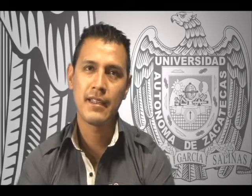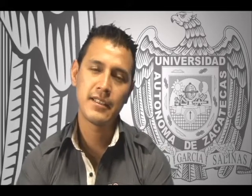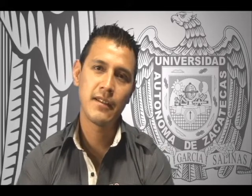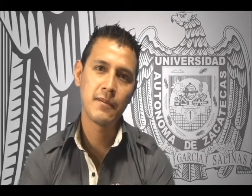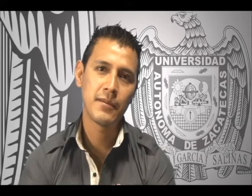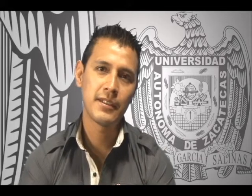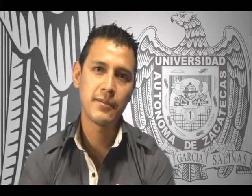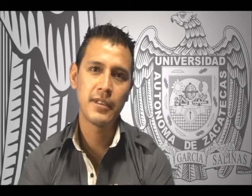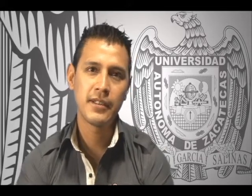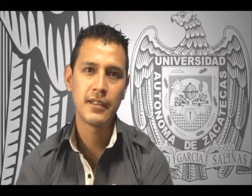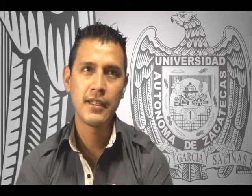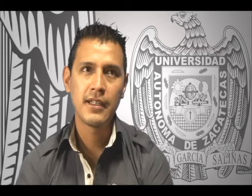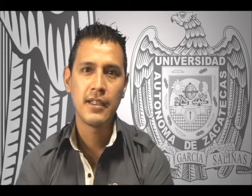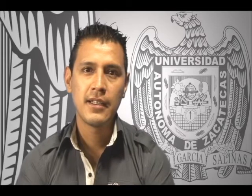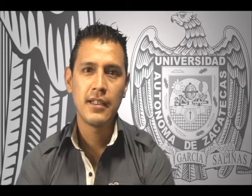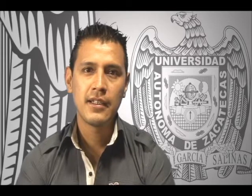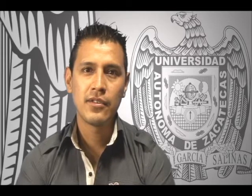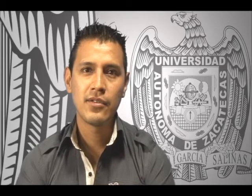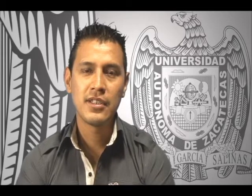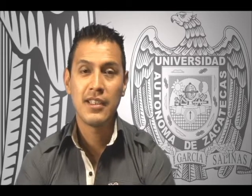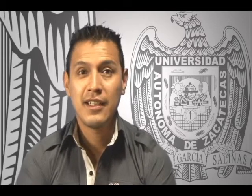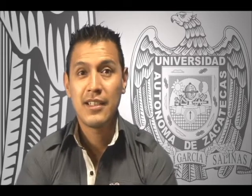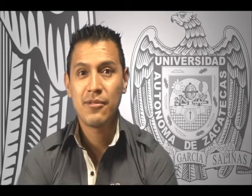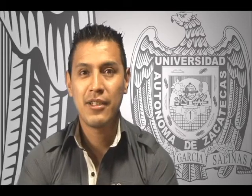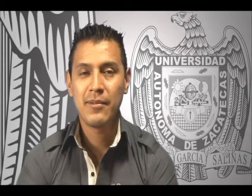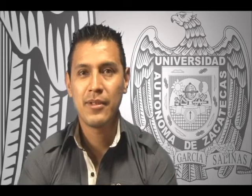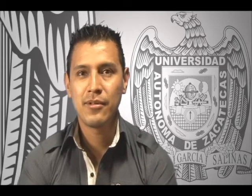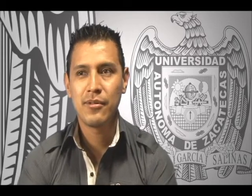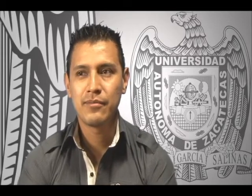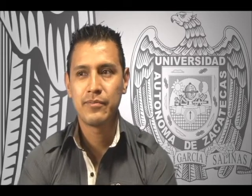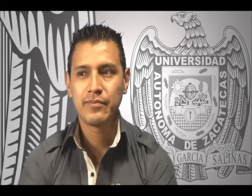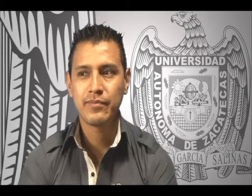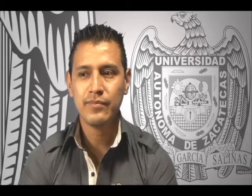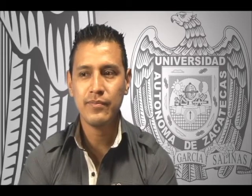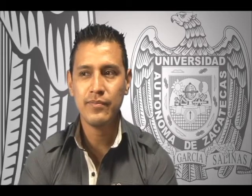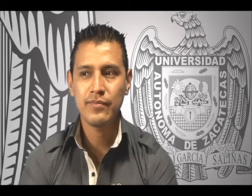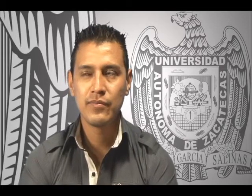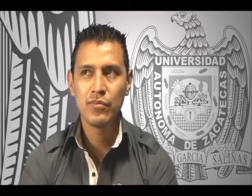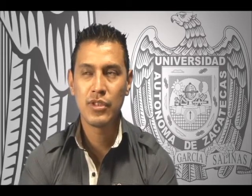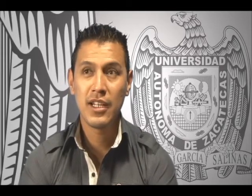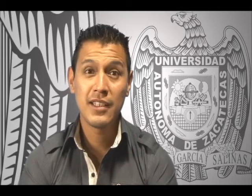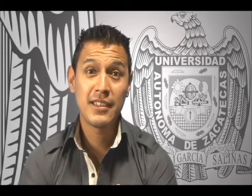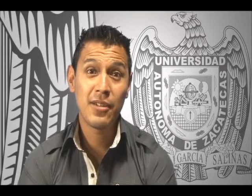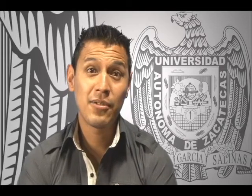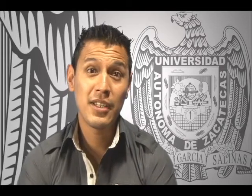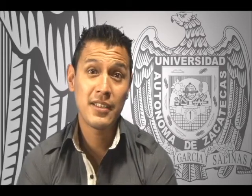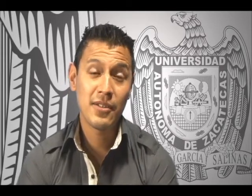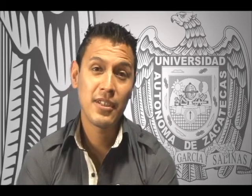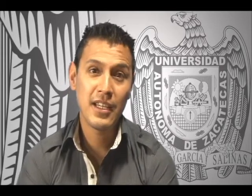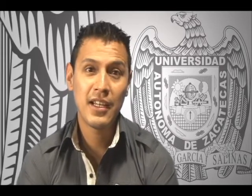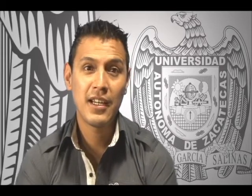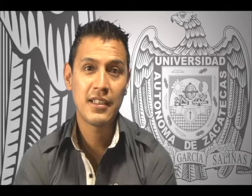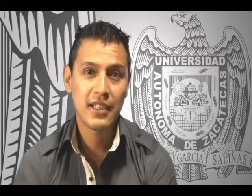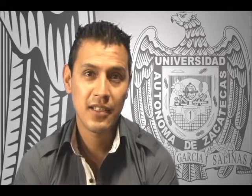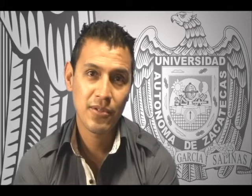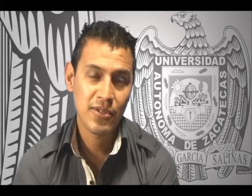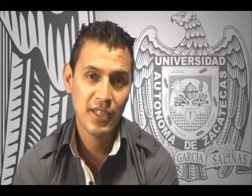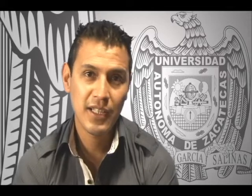Y aquí está mi mamá también. Entonces, dejé la escuela, pero, pues ya hasta hoy, hasta hoy ya está reconocida